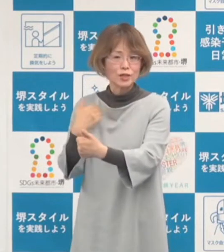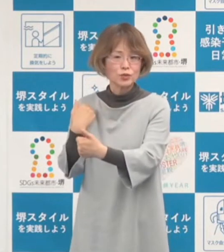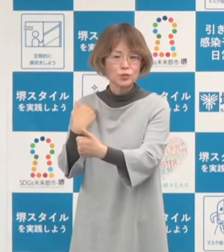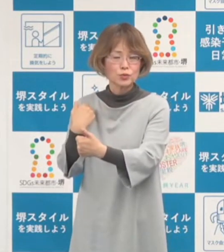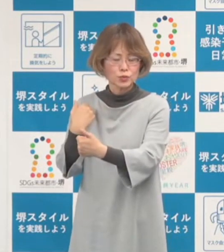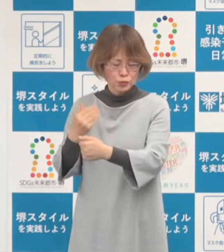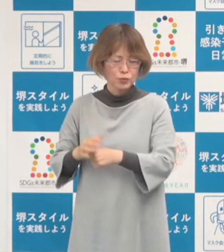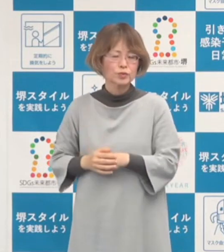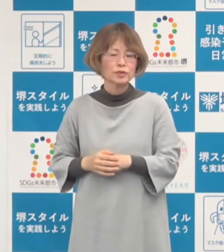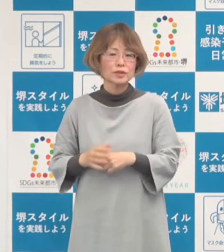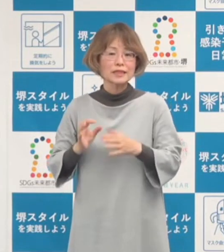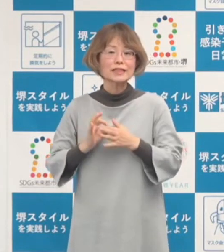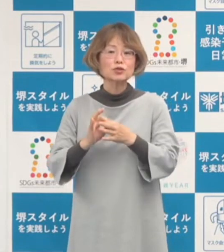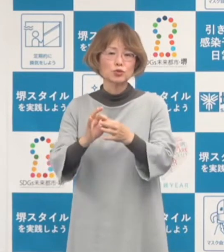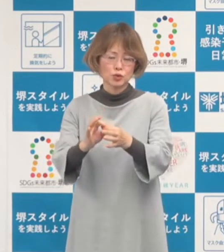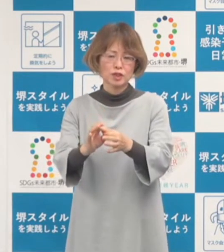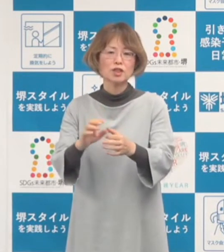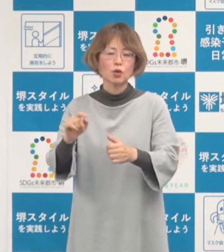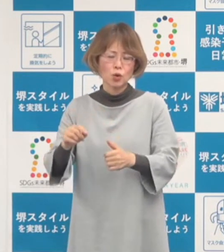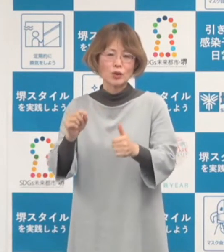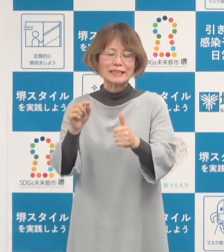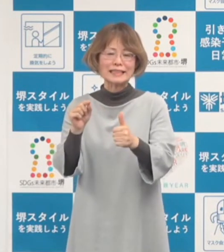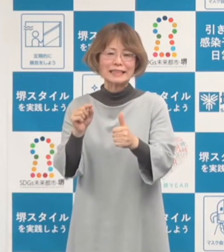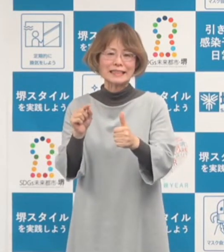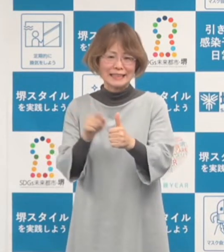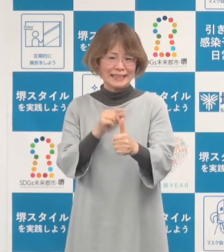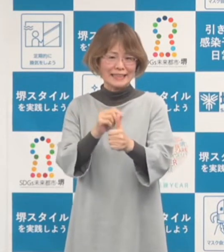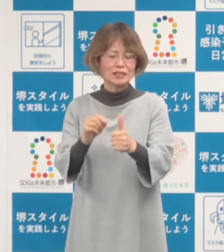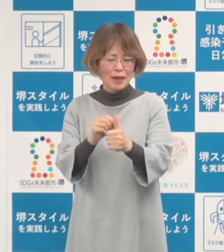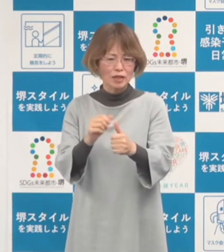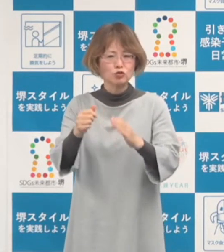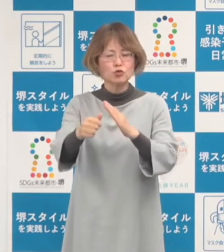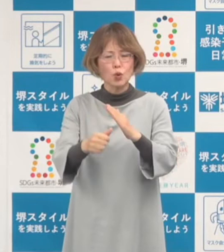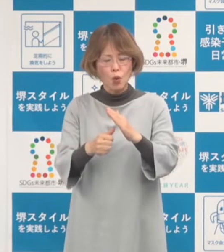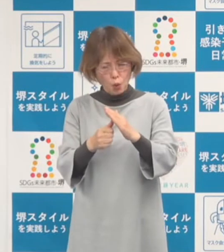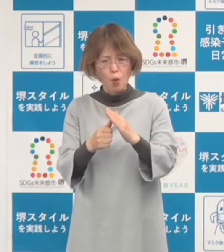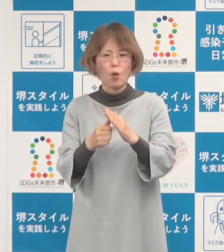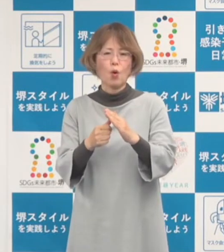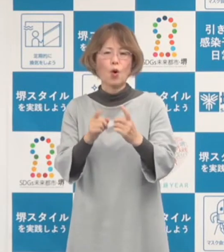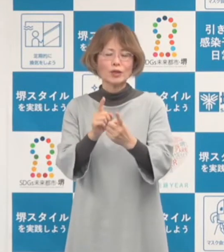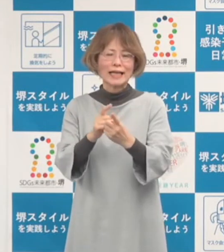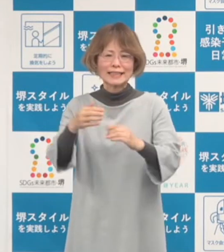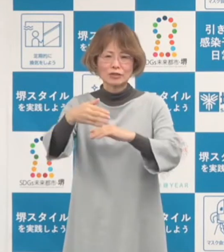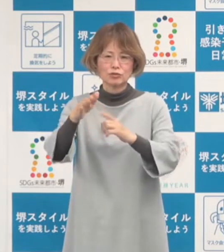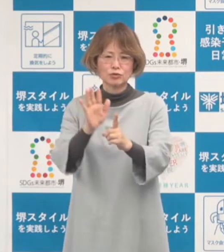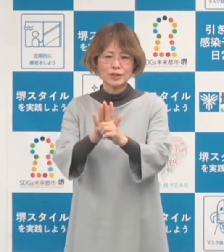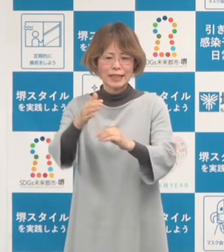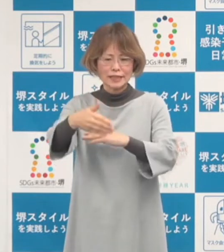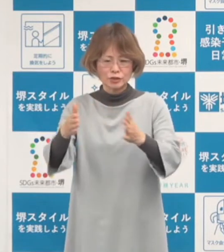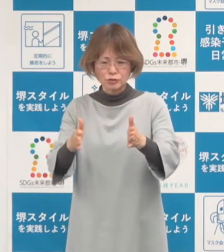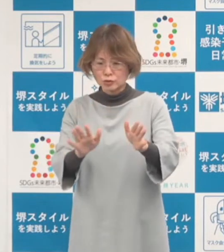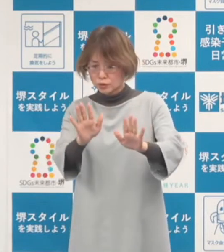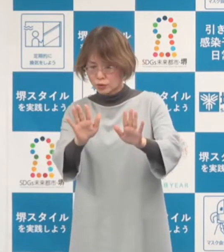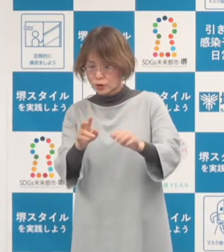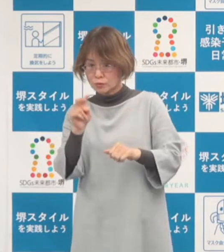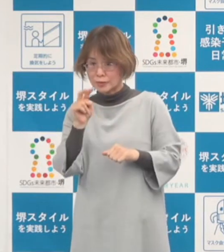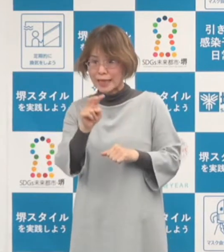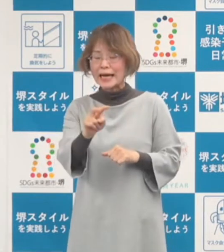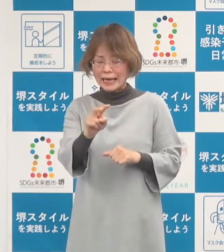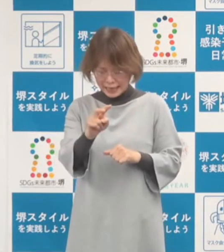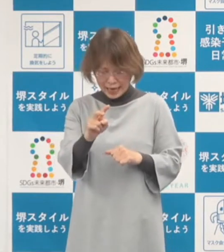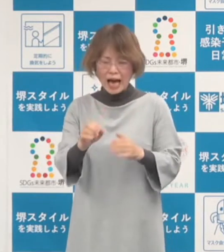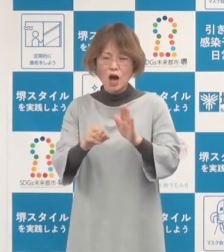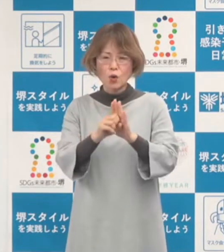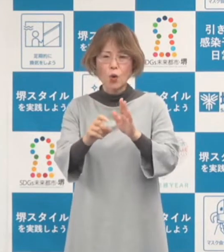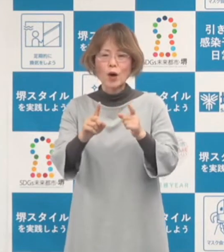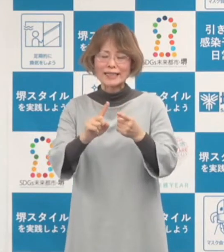のいじめ対策、いじめ不登校対策支援室の状況を注視しながら、効果的な対策を講じていきたいと